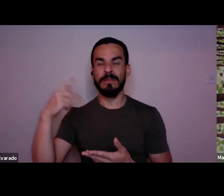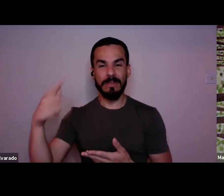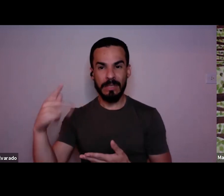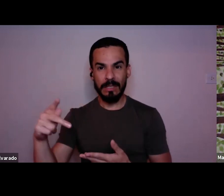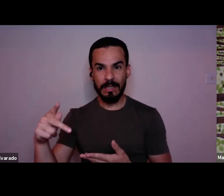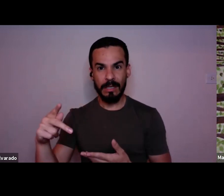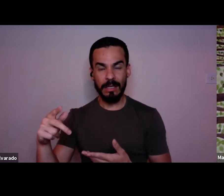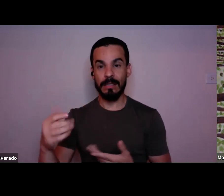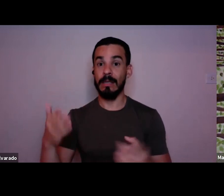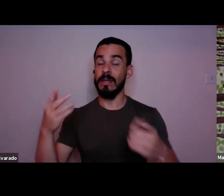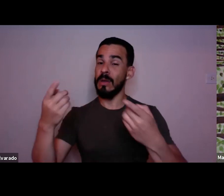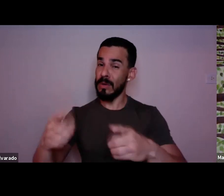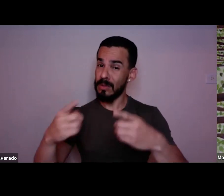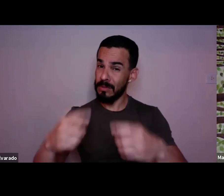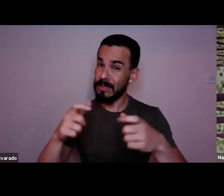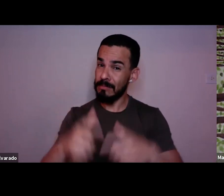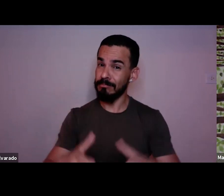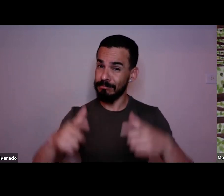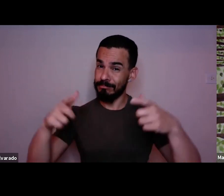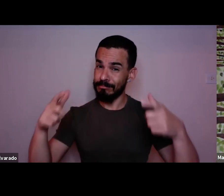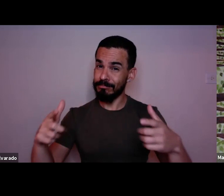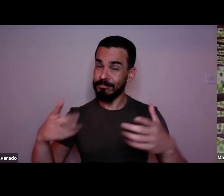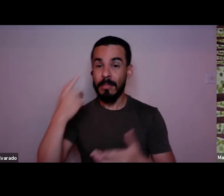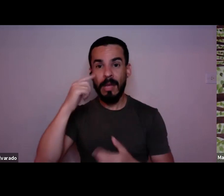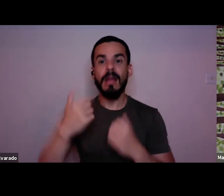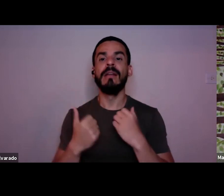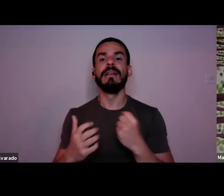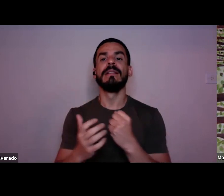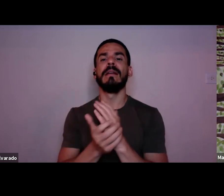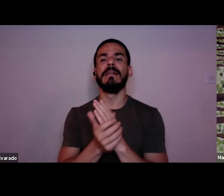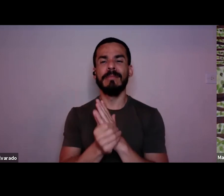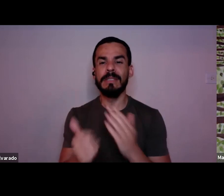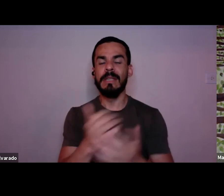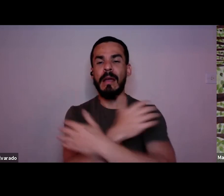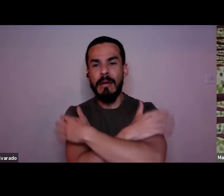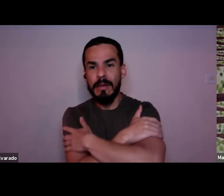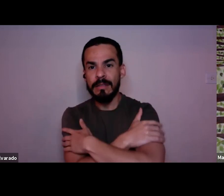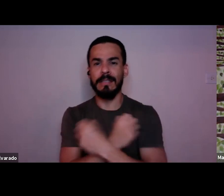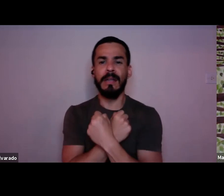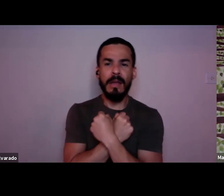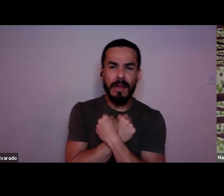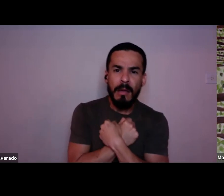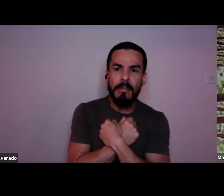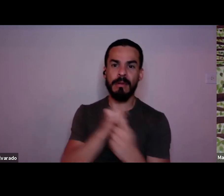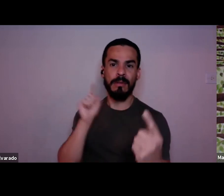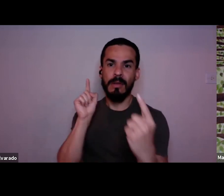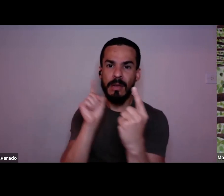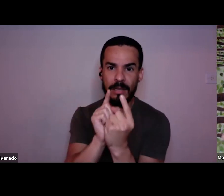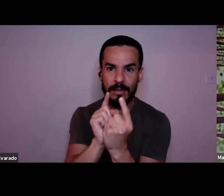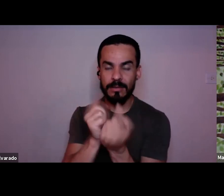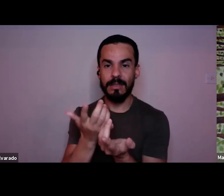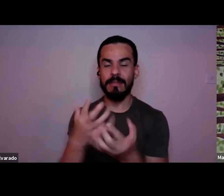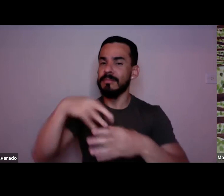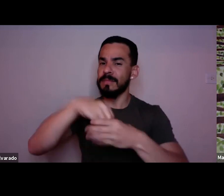grandes consecuencias para nuestra capacidad de abrazarnos de amarnos de encontrarnos inclusive